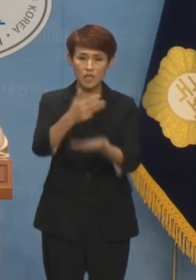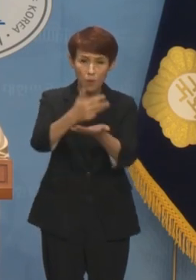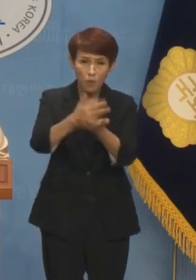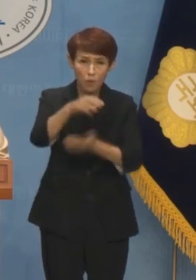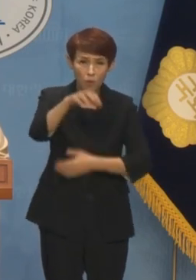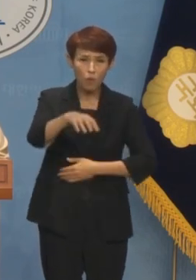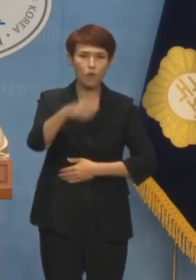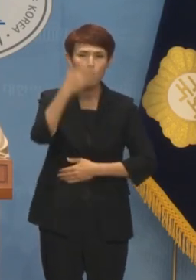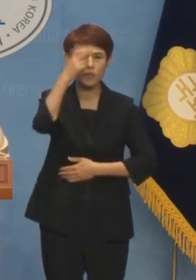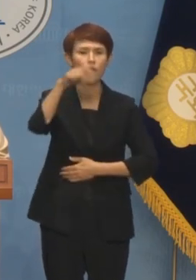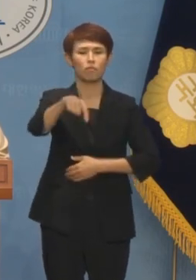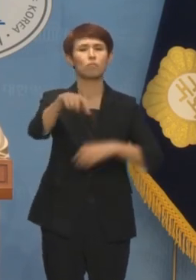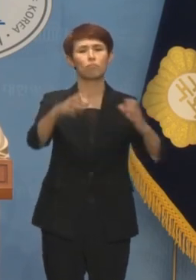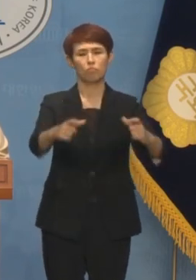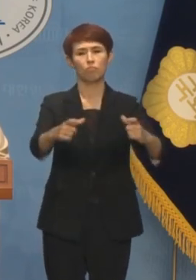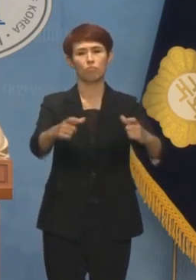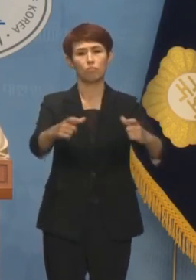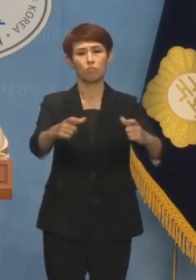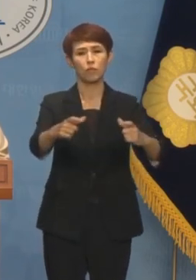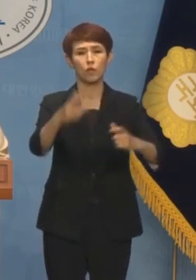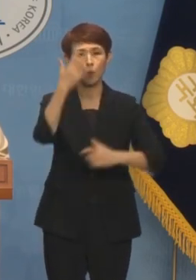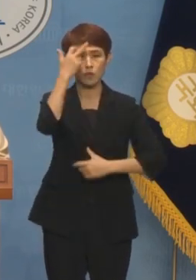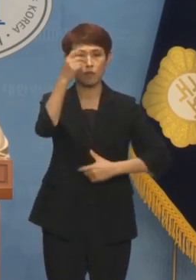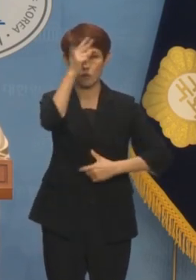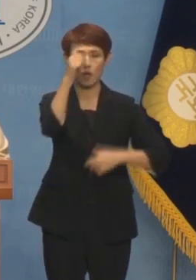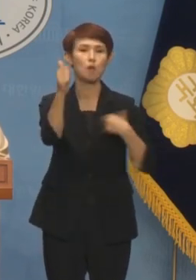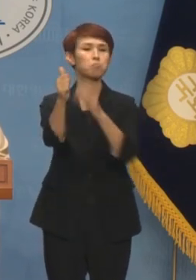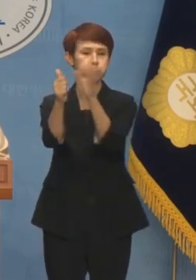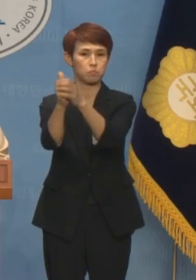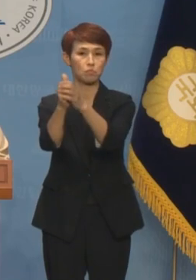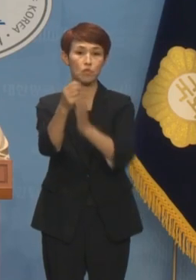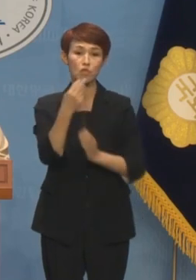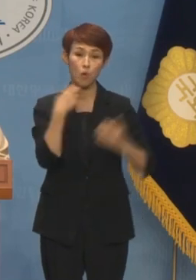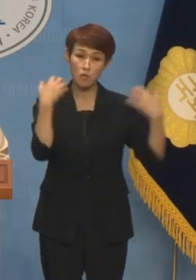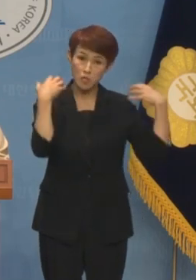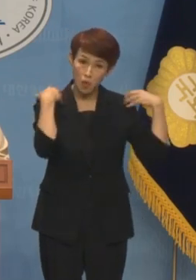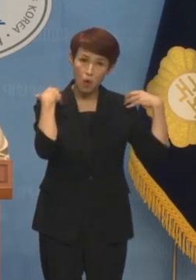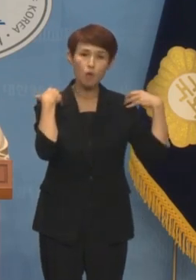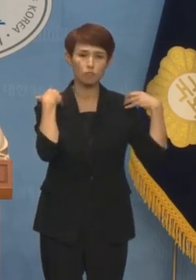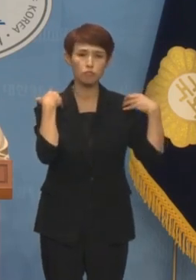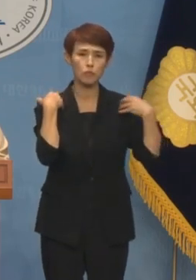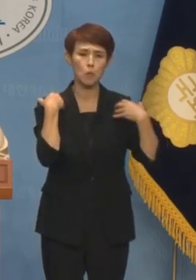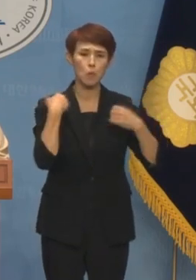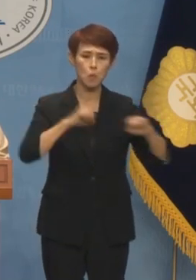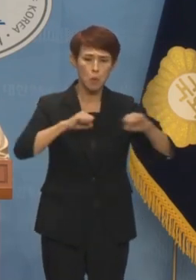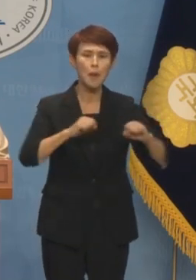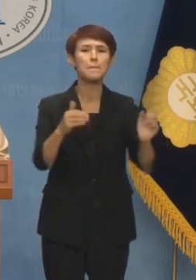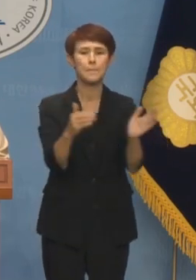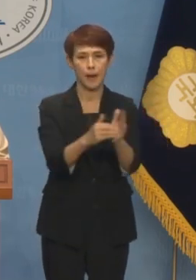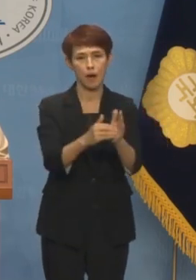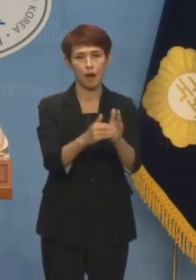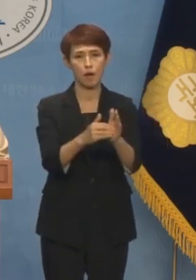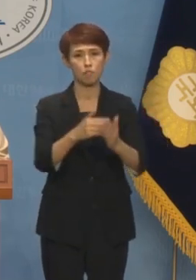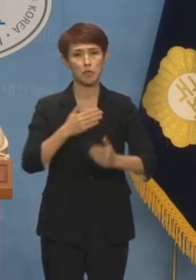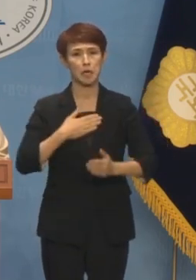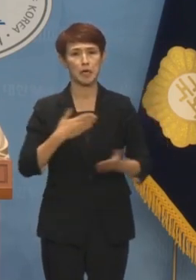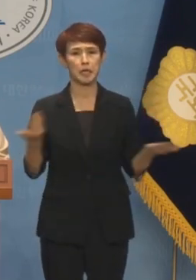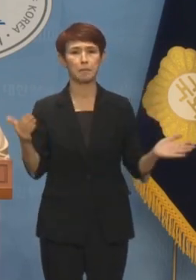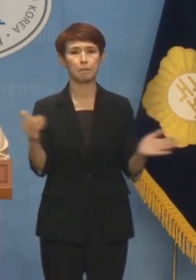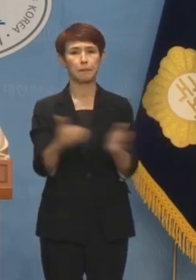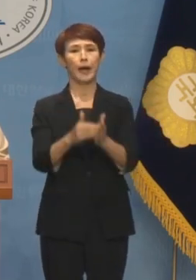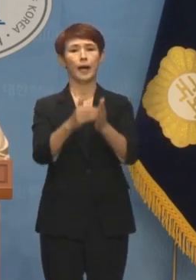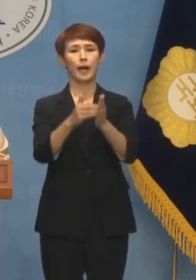이태원은 용산에 있으니 용산서의 일이고 서울청은 나름 조처했으니 자신이 할 일은